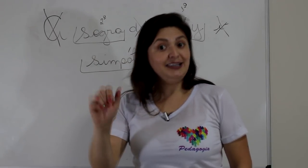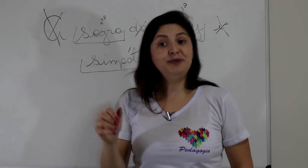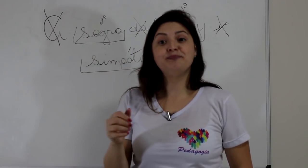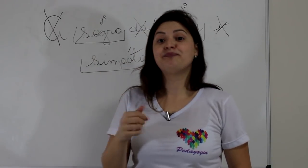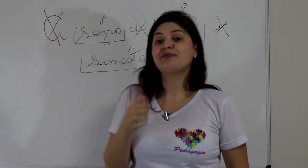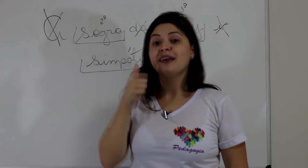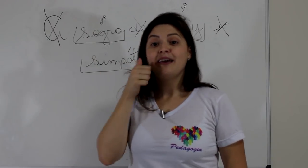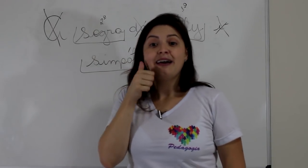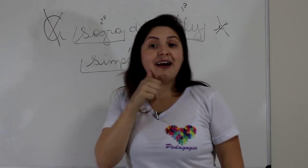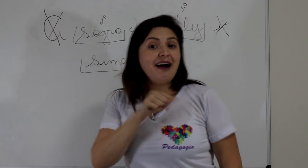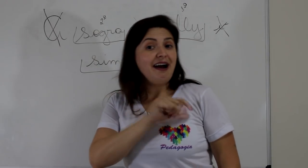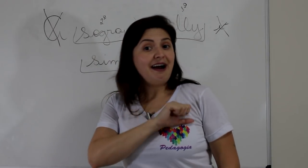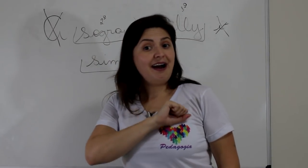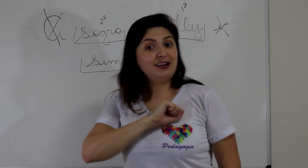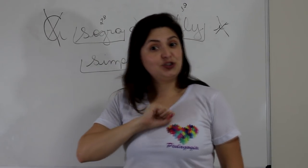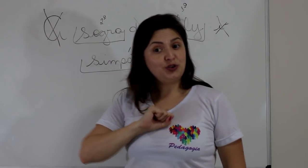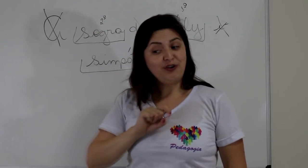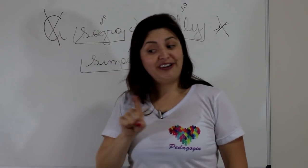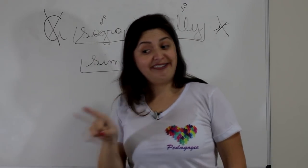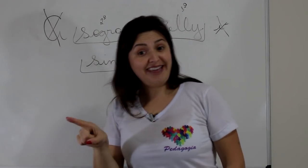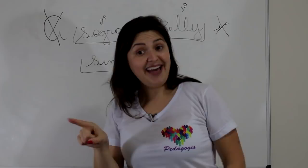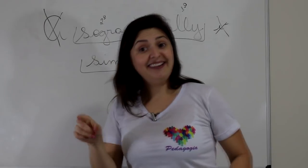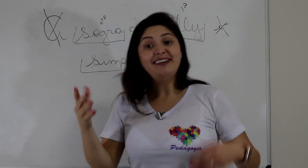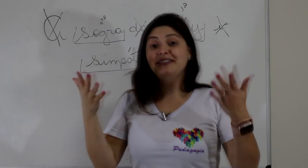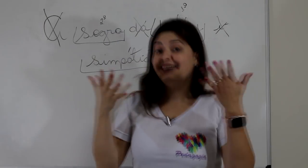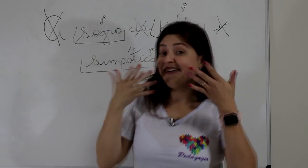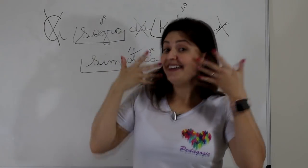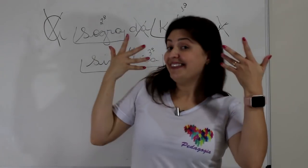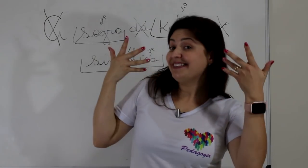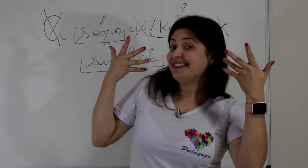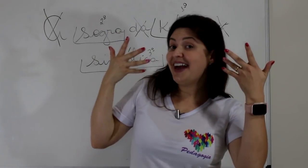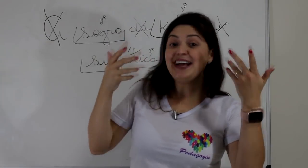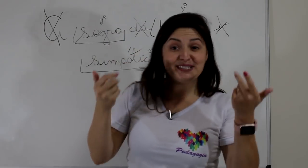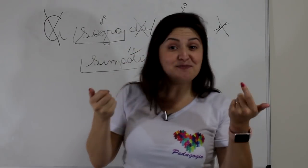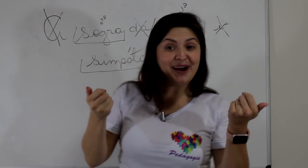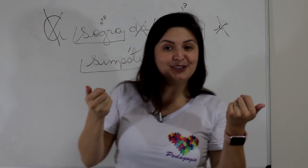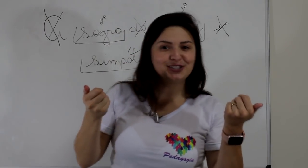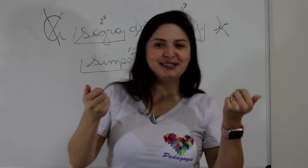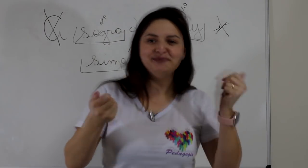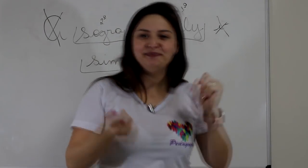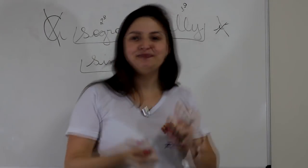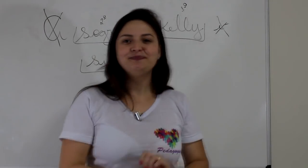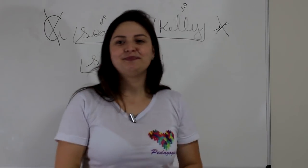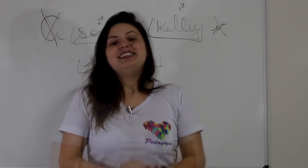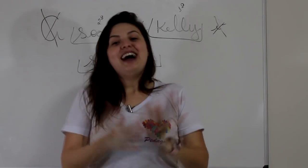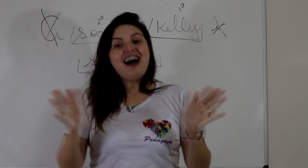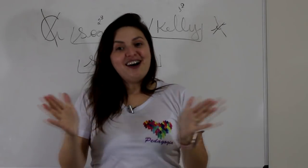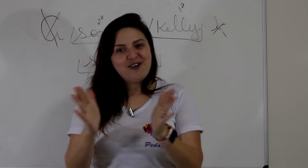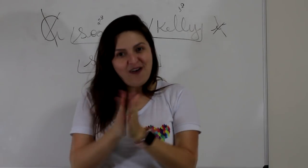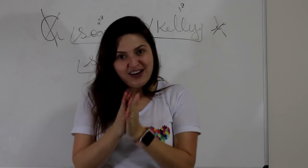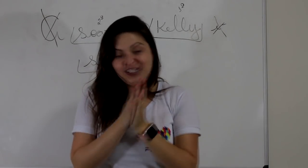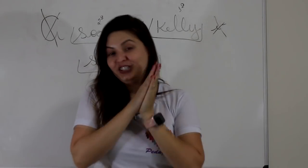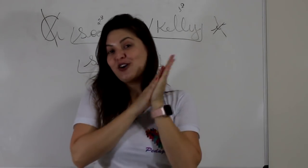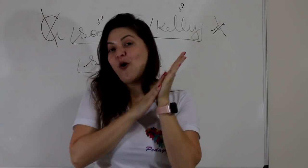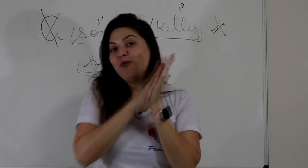Kelly. A sogra dela é simpática. Agora chegou um